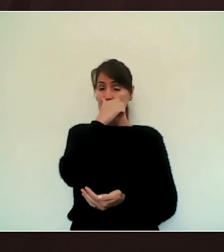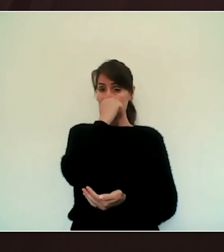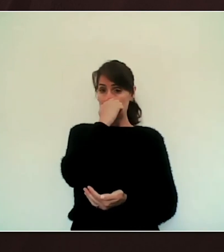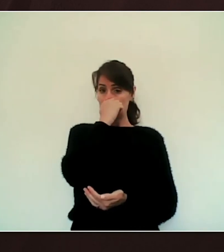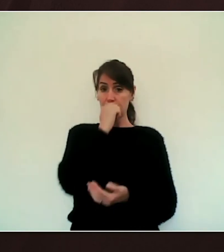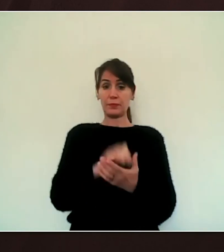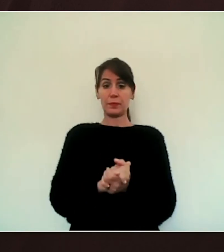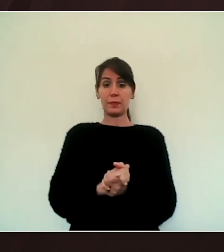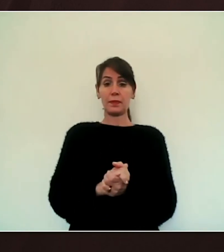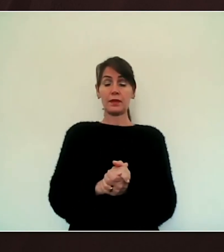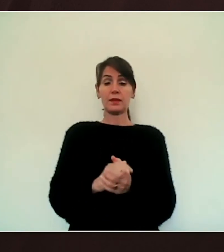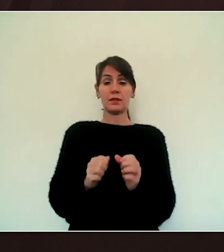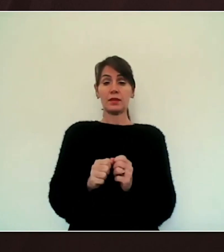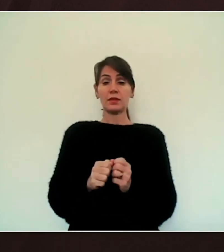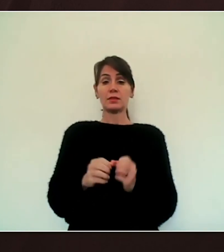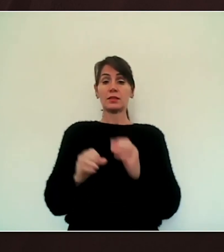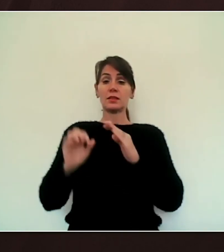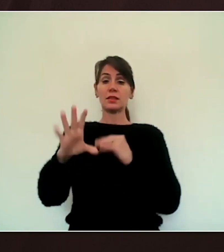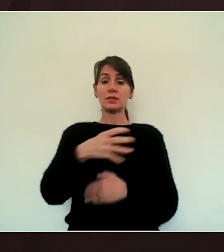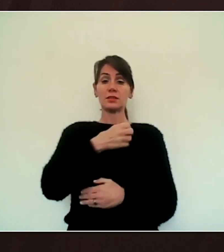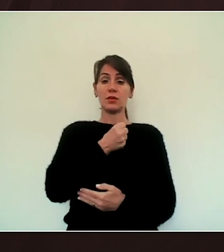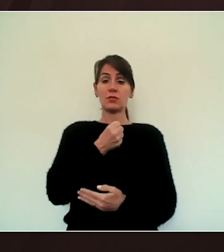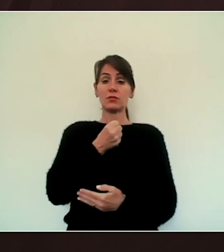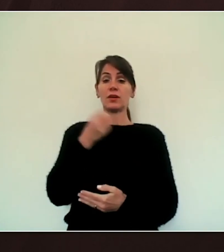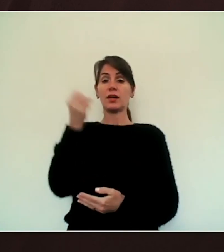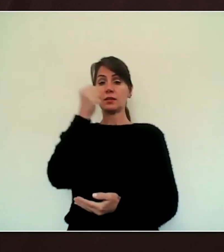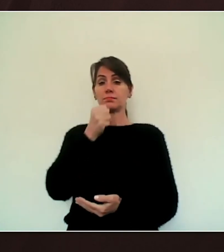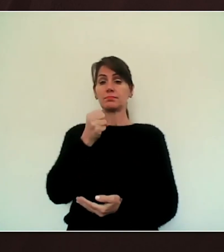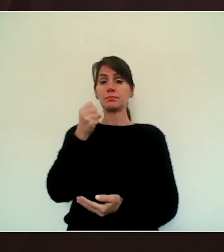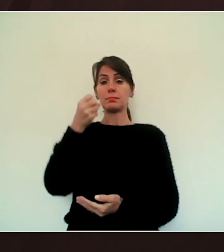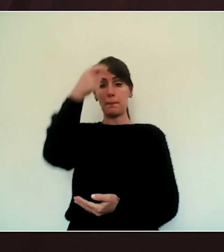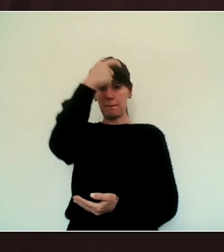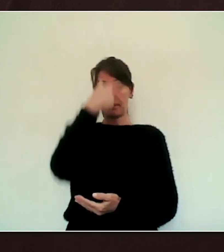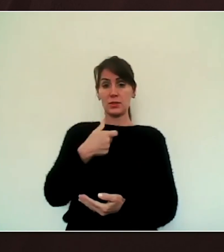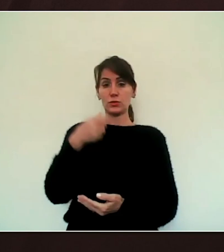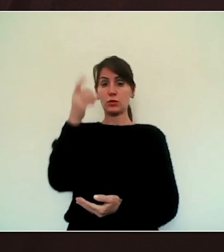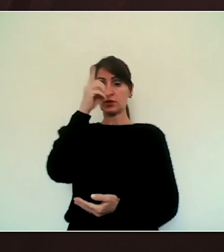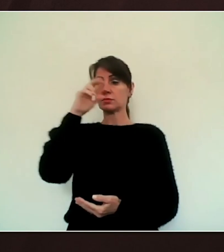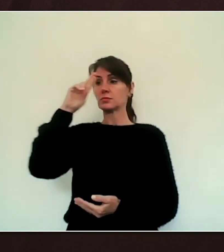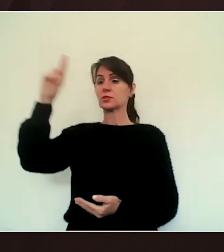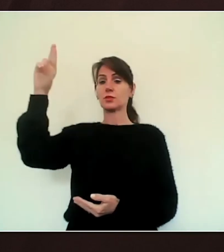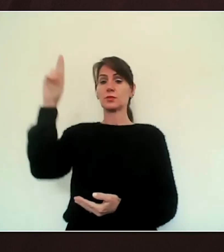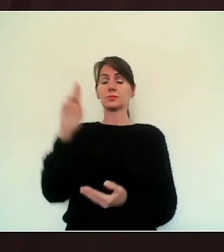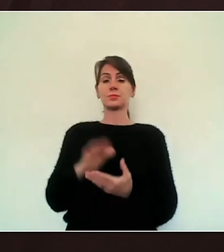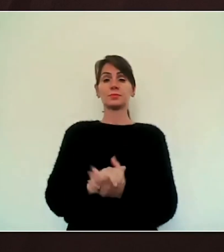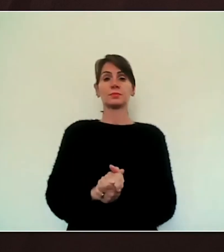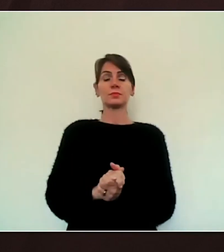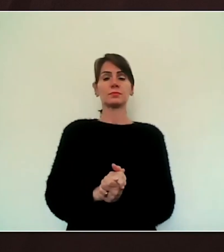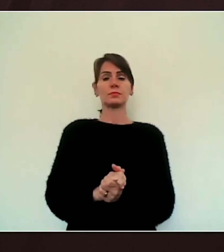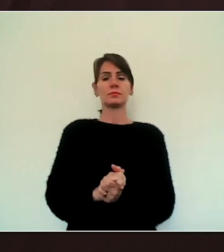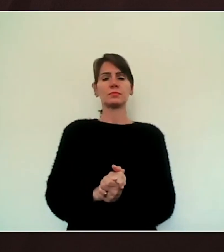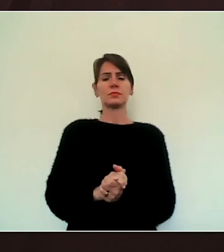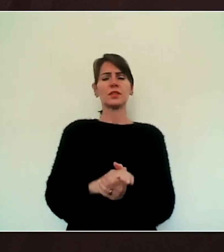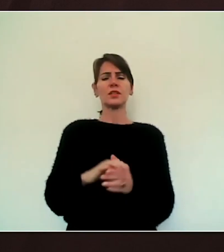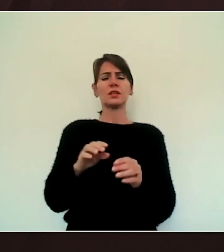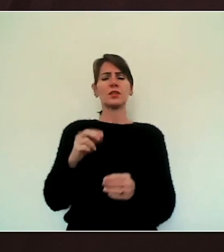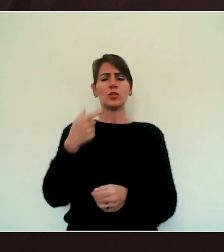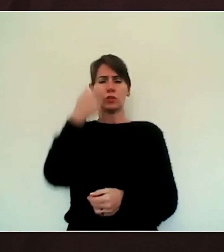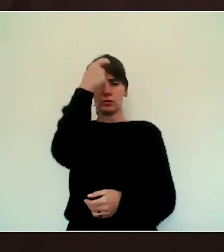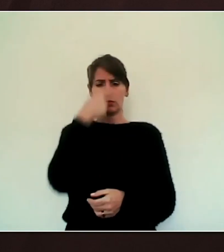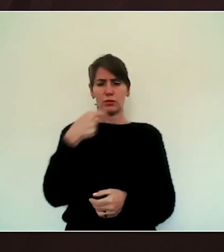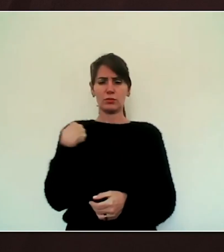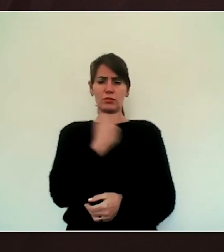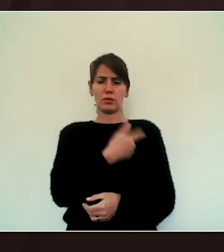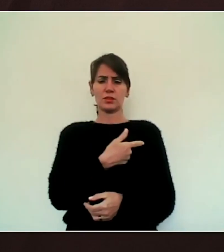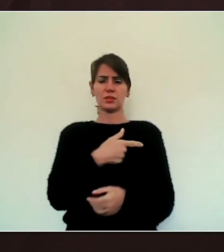Senhor. Por isso, irmão, para terminar, vamos manter simplicidade e pureza de coração. Não